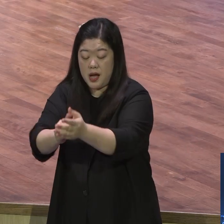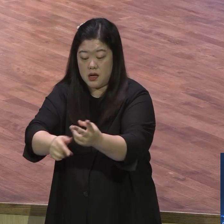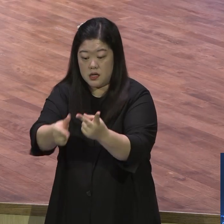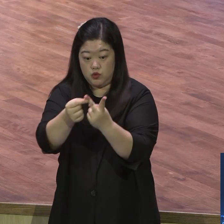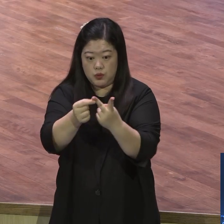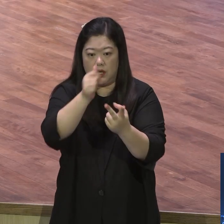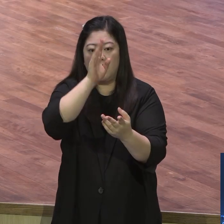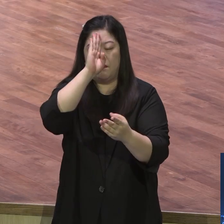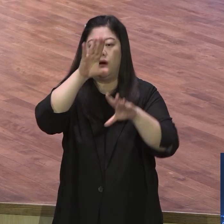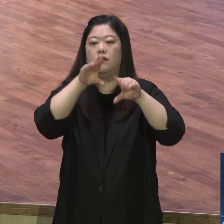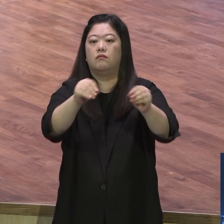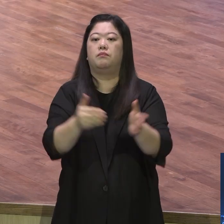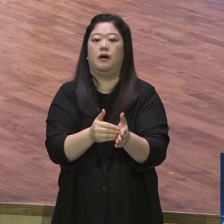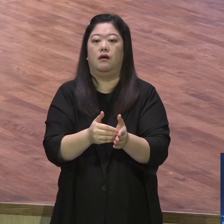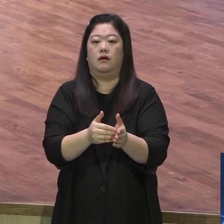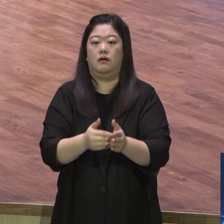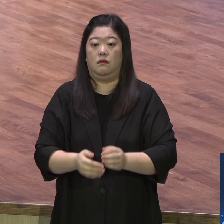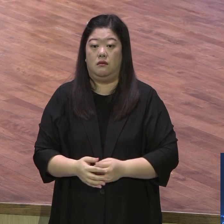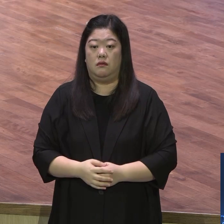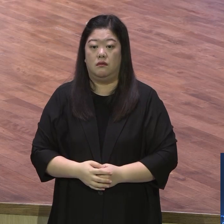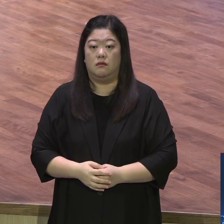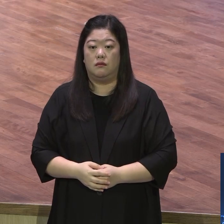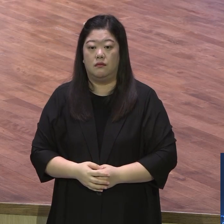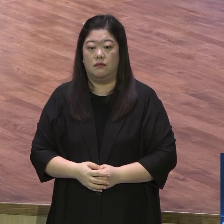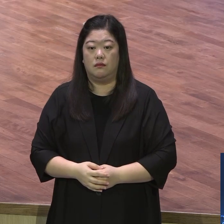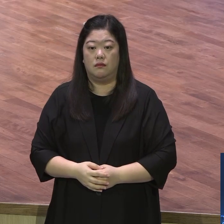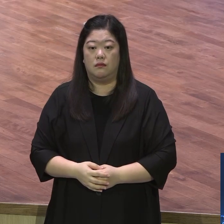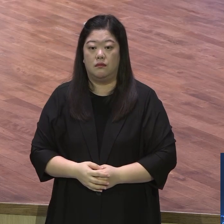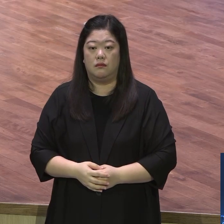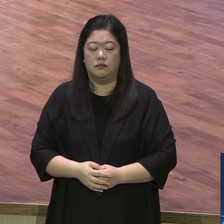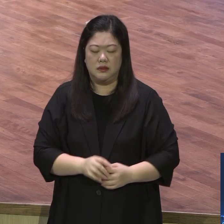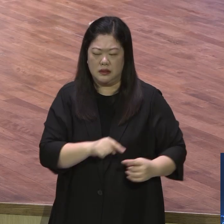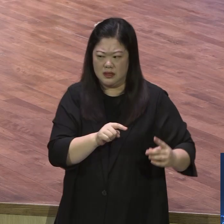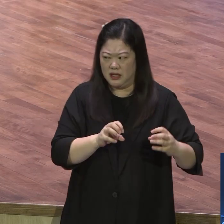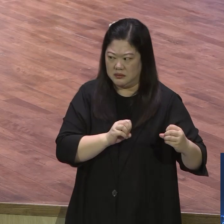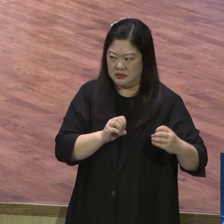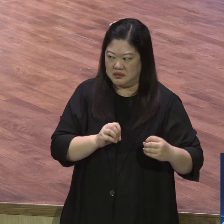그런 거에요 눈 안 보니까 알 수가 있나 그런 수건 그림을